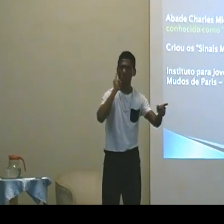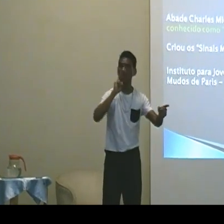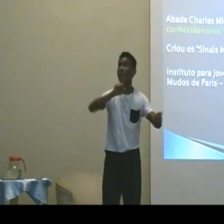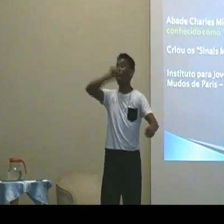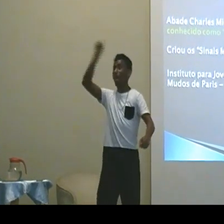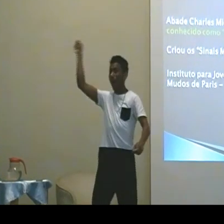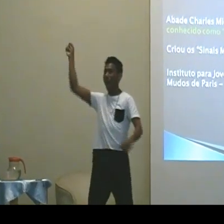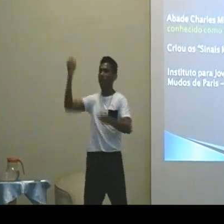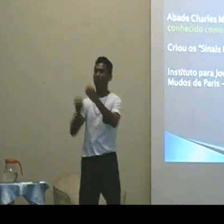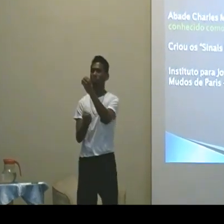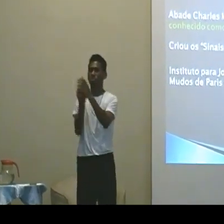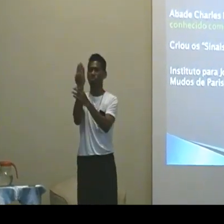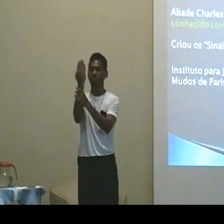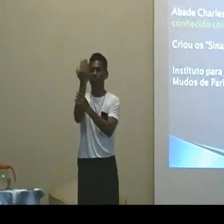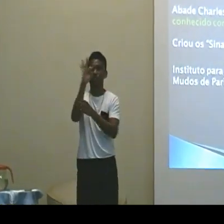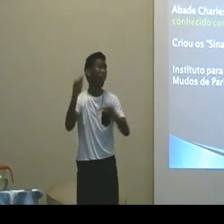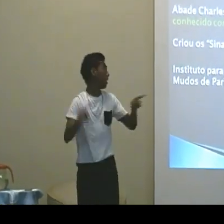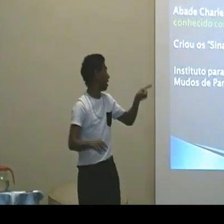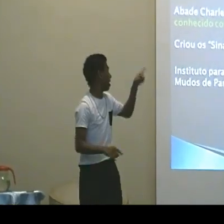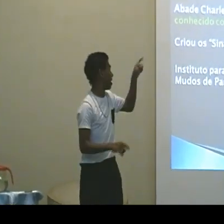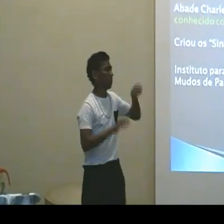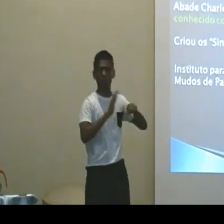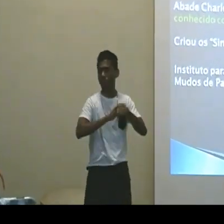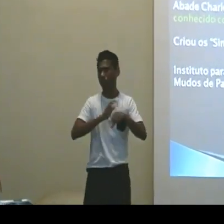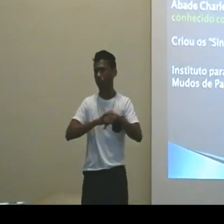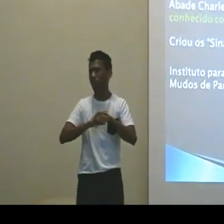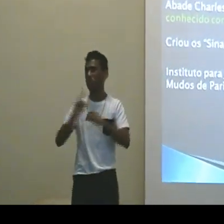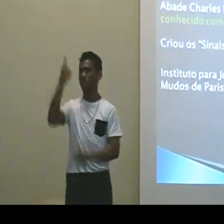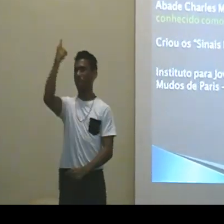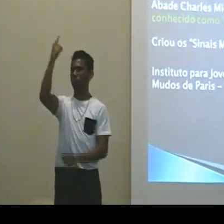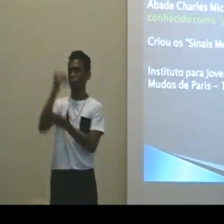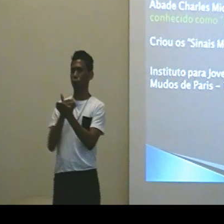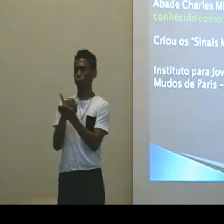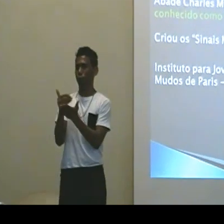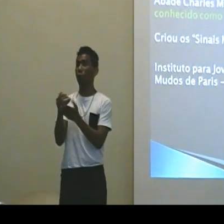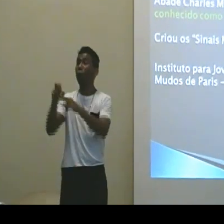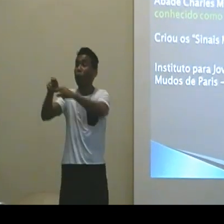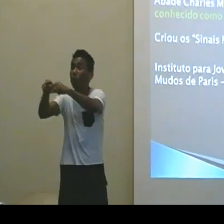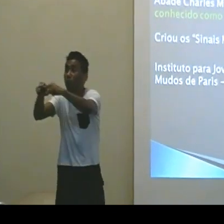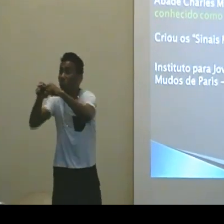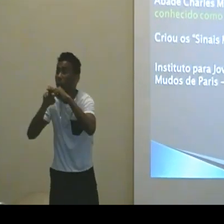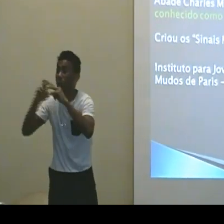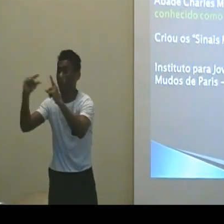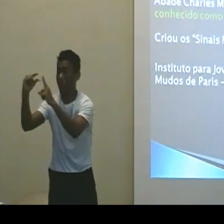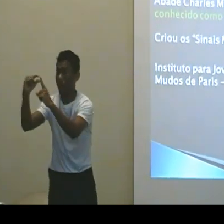a gente tem uma escola de surdos, assim eles fundaram a primeira lá também, o Instituto para Jovens Surdos.